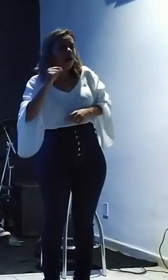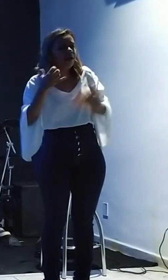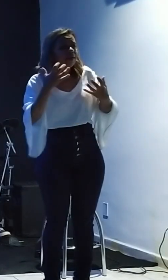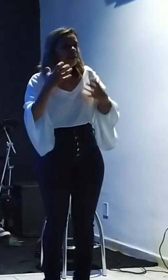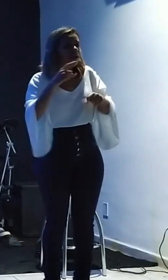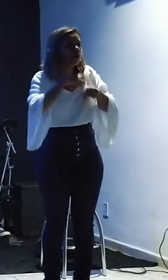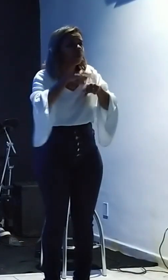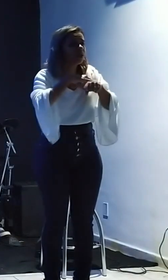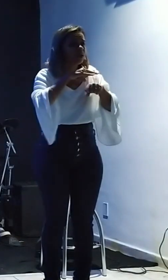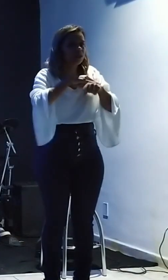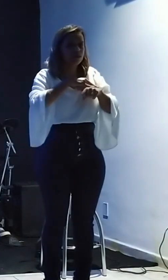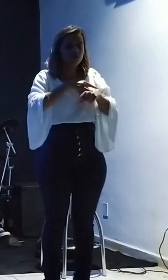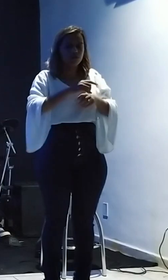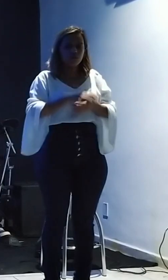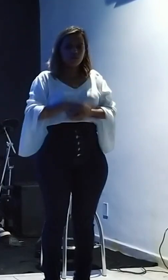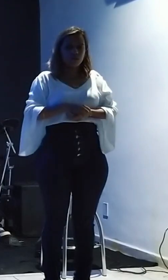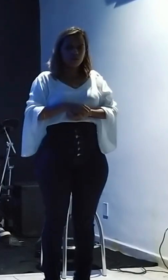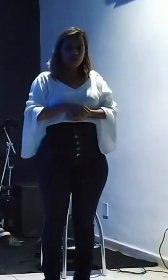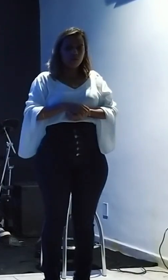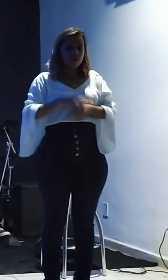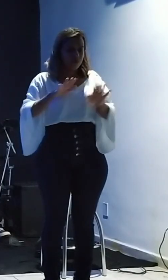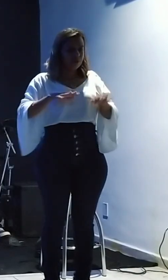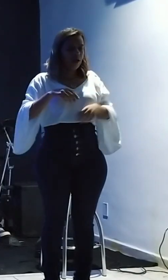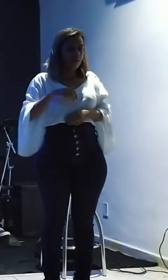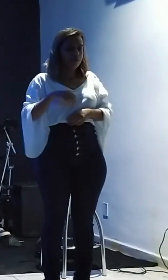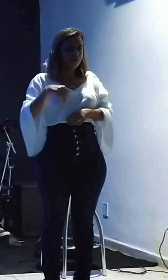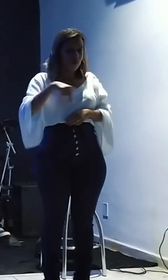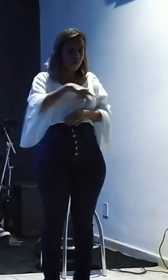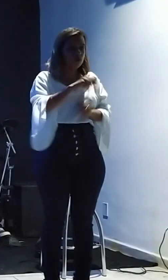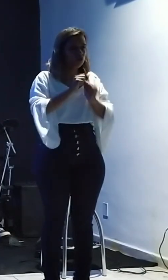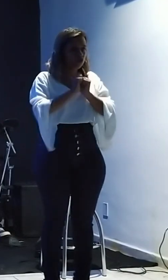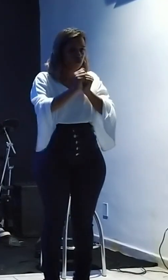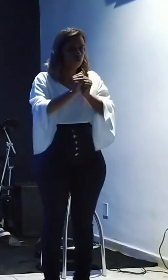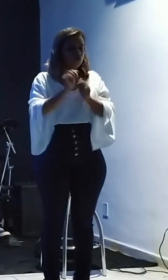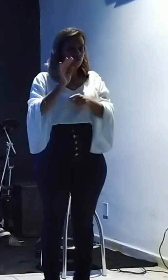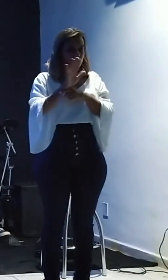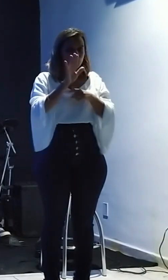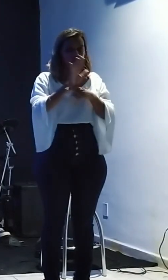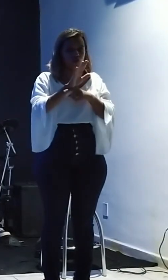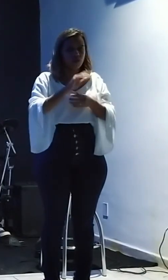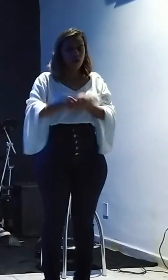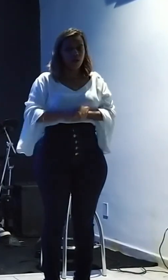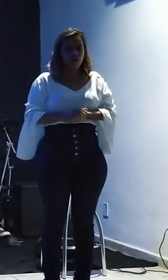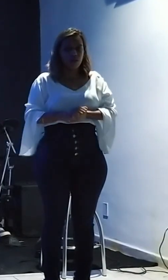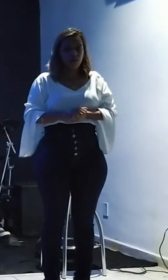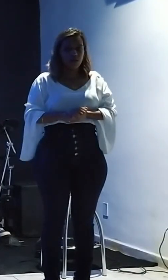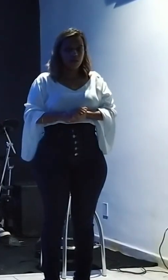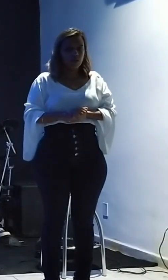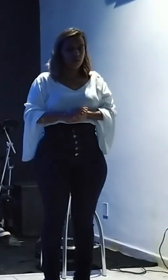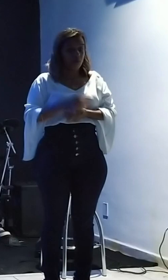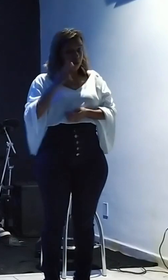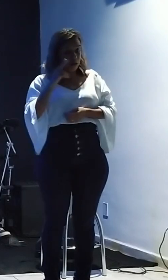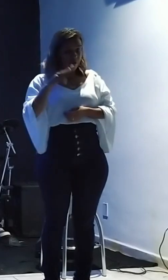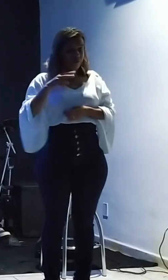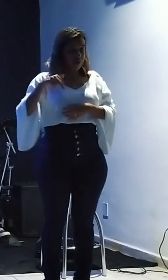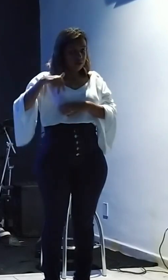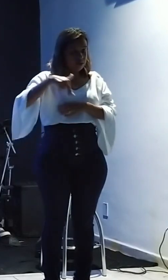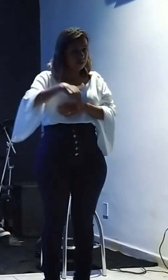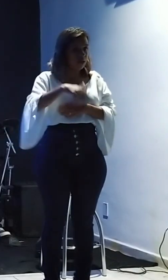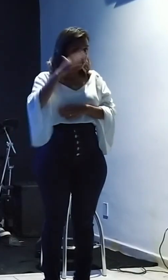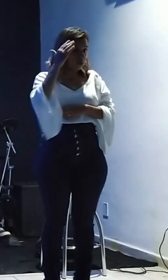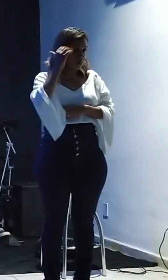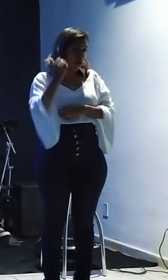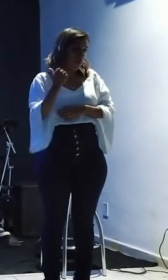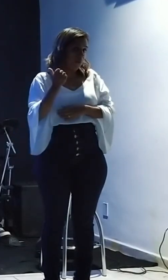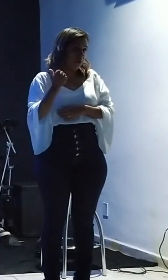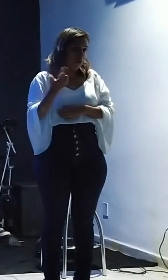ir no banheiro. Eu falei, tá bom, filho, desce aí, bom fantaria que eu sou, falei, desce aí da cama. Queria ver ele descer sozinho, para ver se